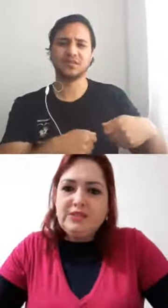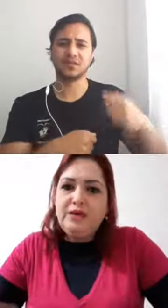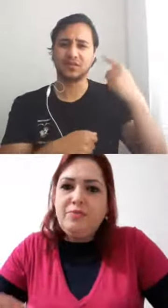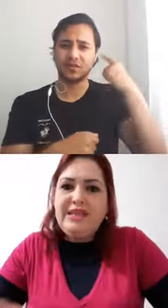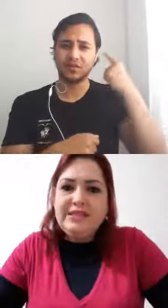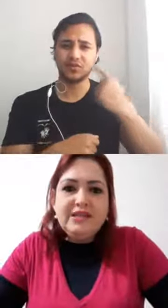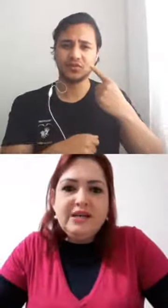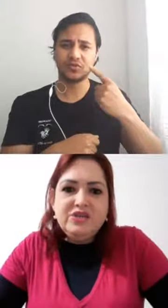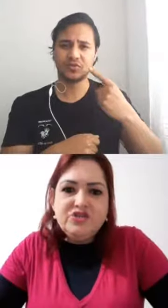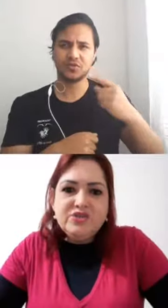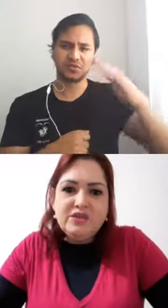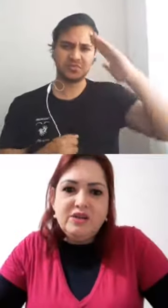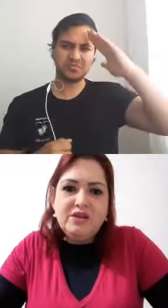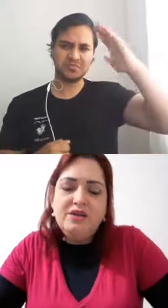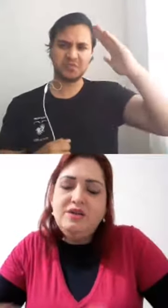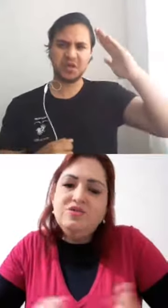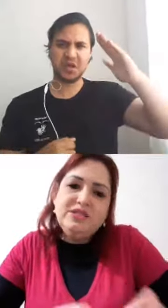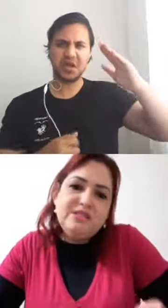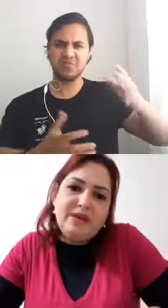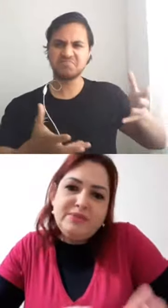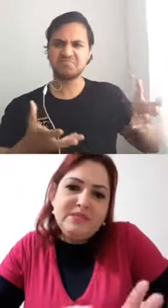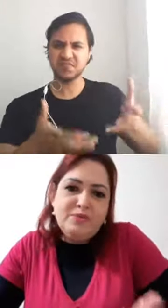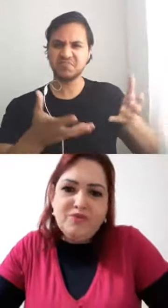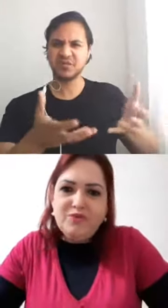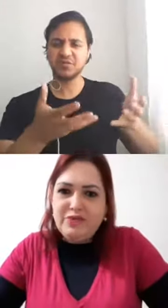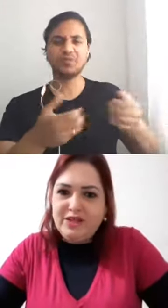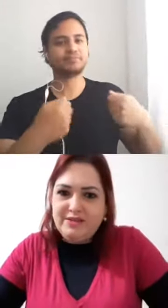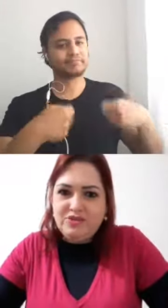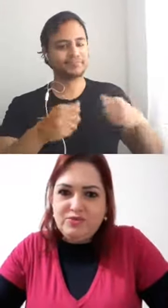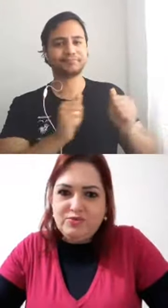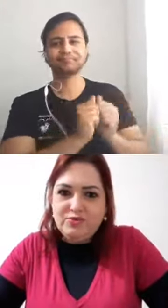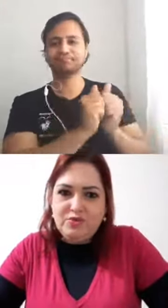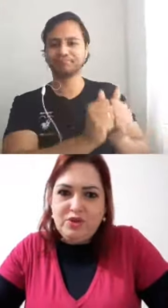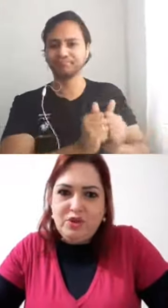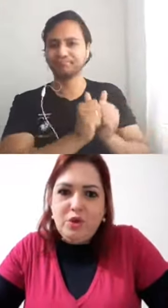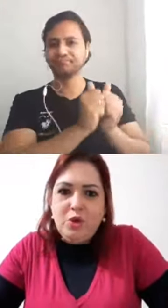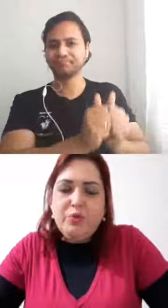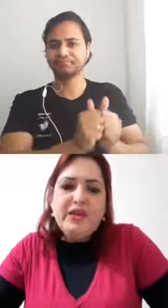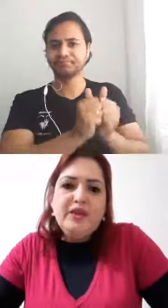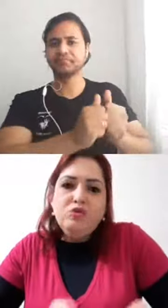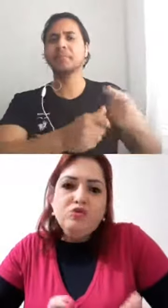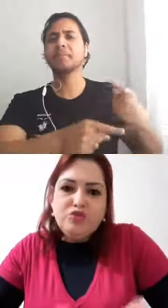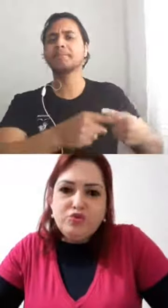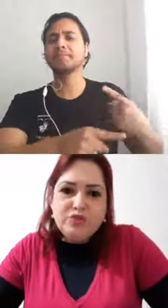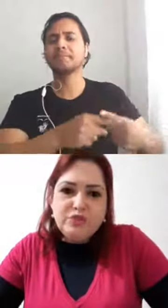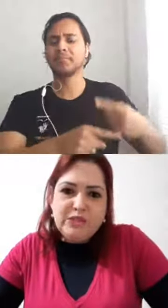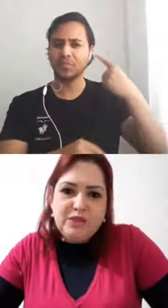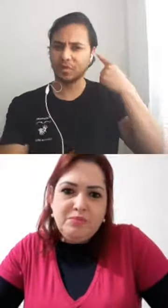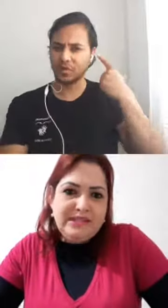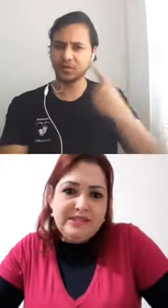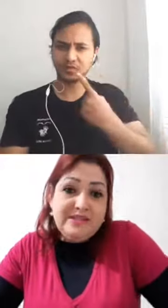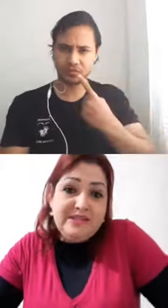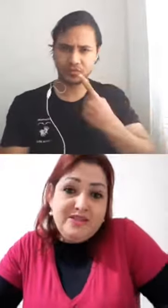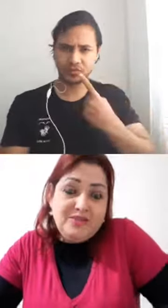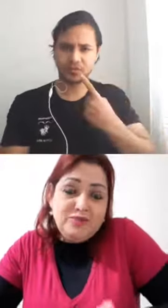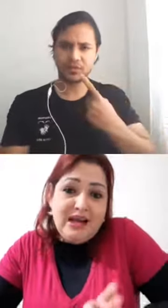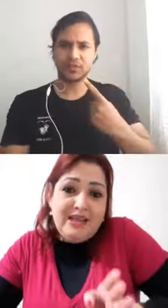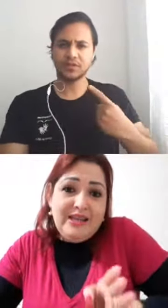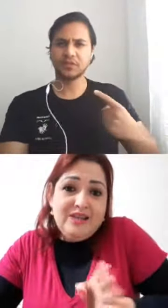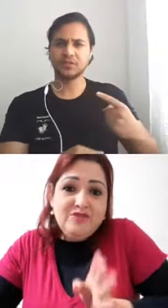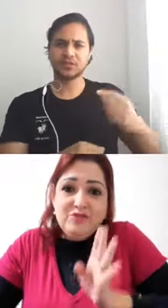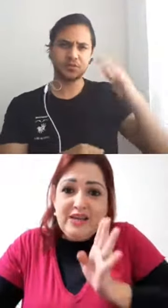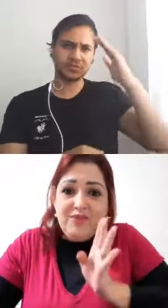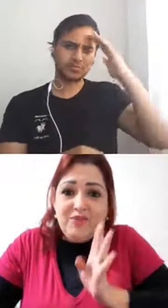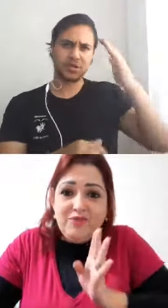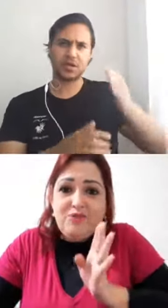surdos militantes e os intérpretes sempre vão ter que estar juntos. Porque os surdos militantes, eles vão estar ali,